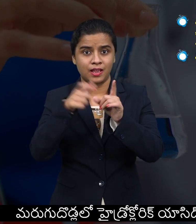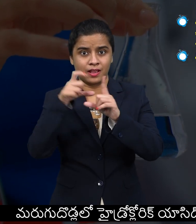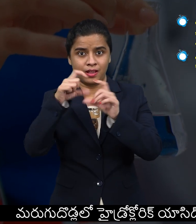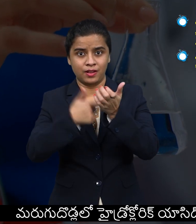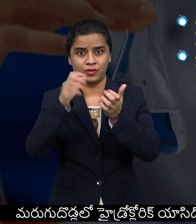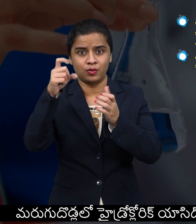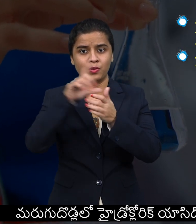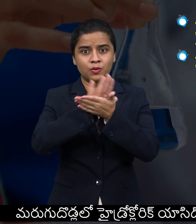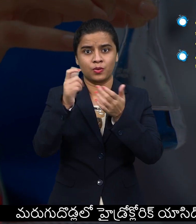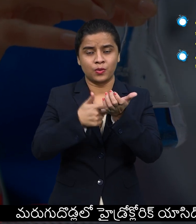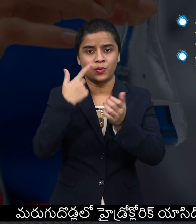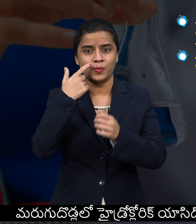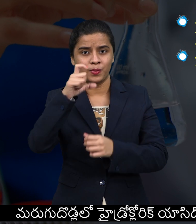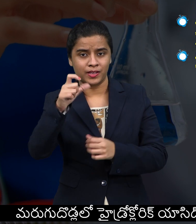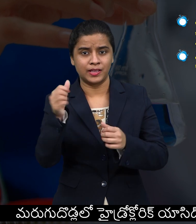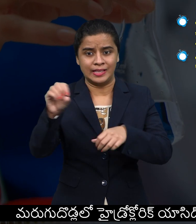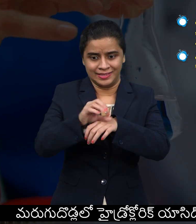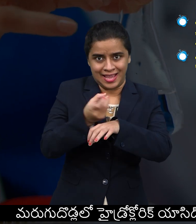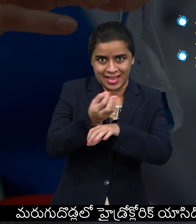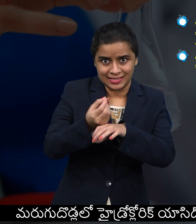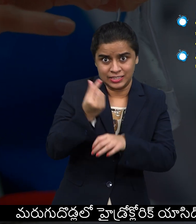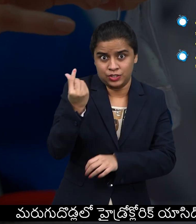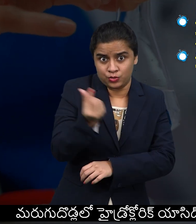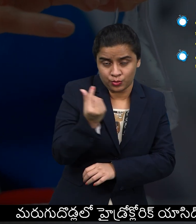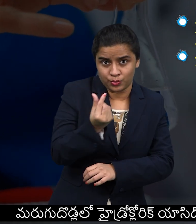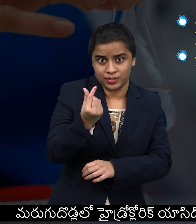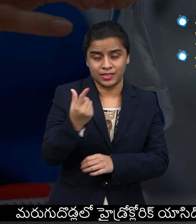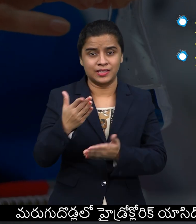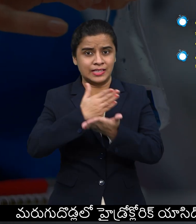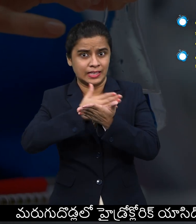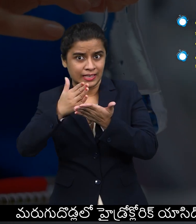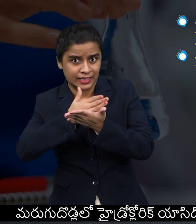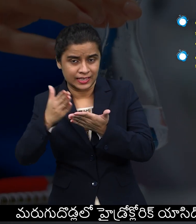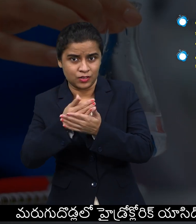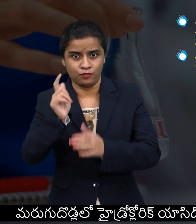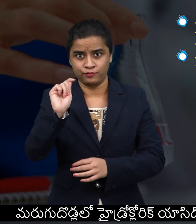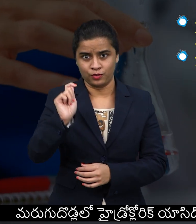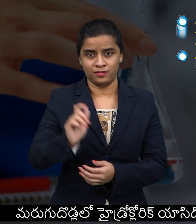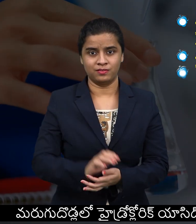మరుగుదొడ్లలో హైడ్రోక్లోరిక్ యాసిడ్ క్లీనింగ్ ఏజెంట్గా ఉపయోగించబడుతుంది.